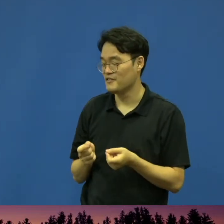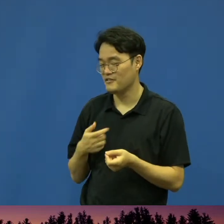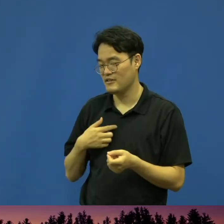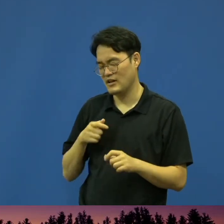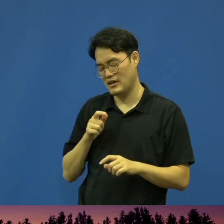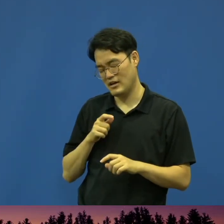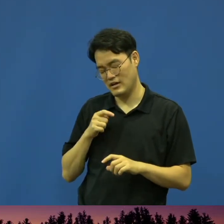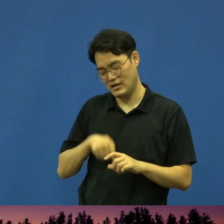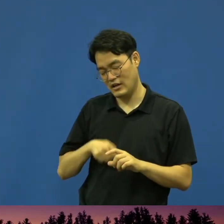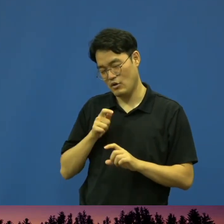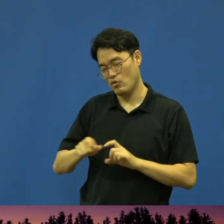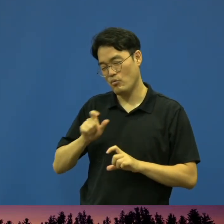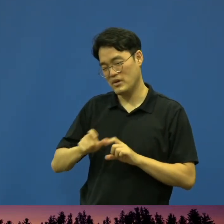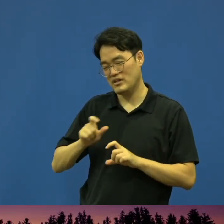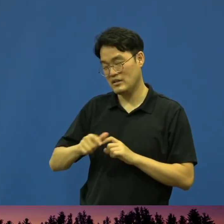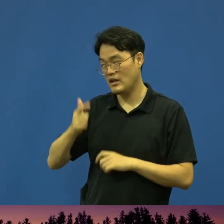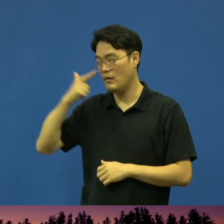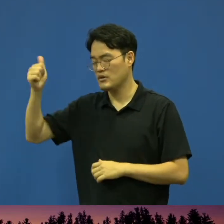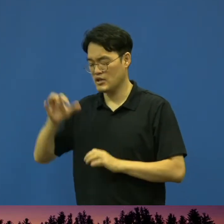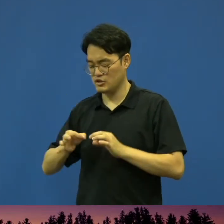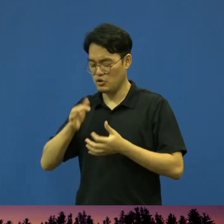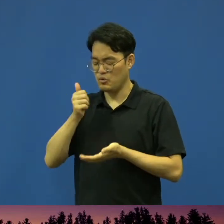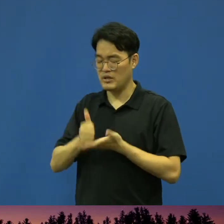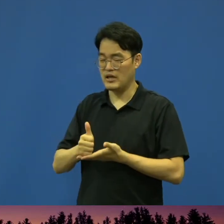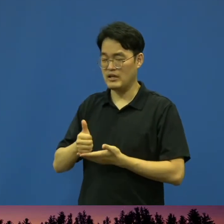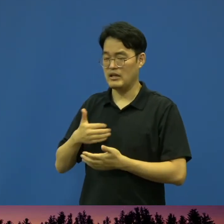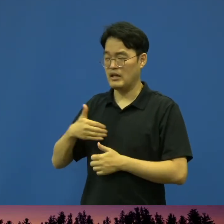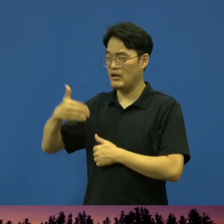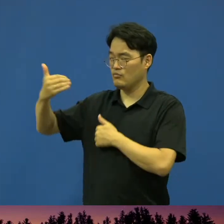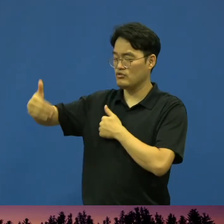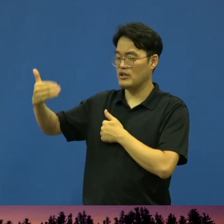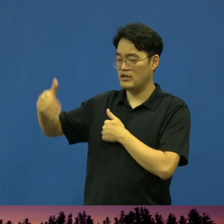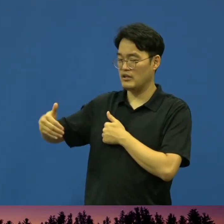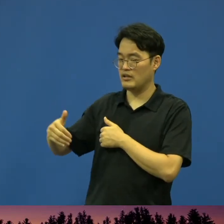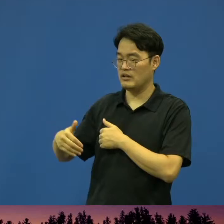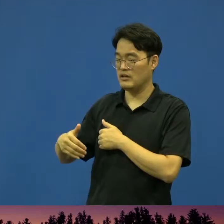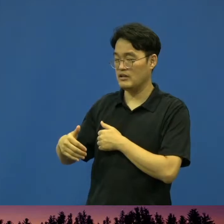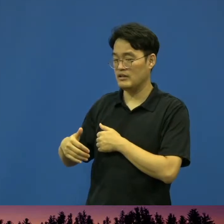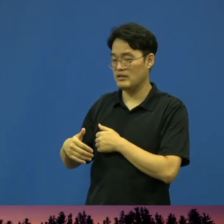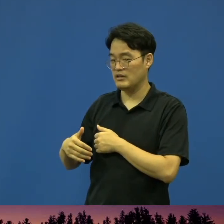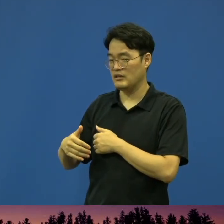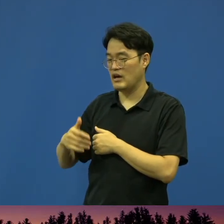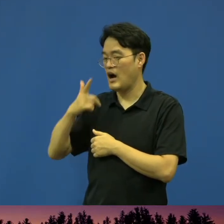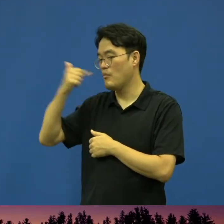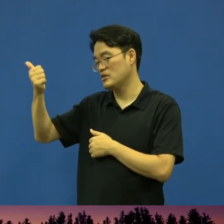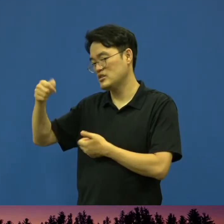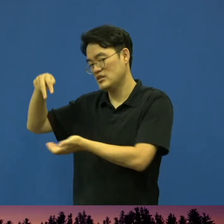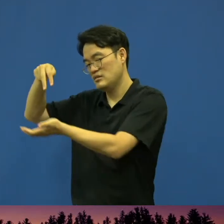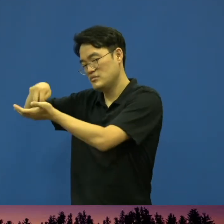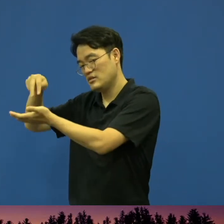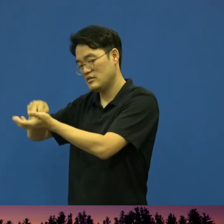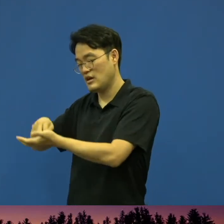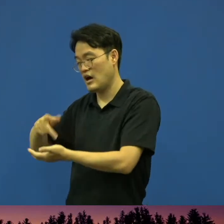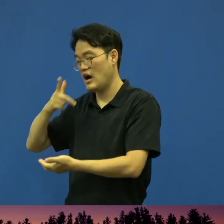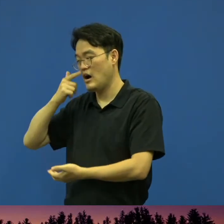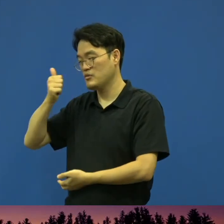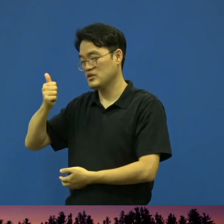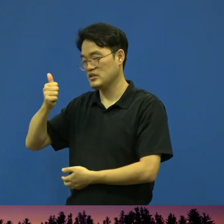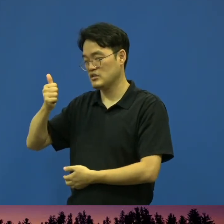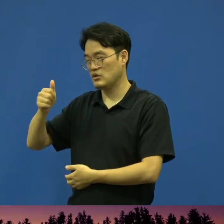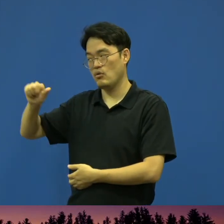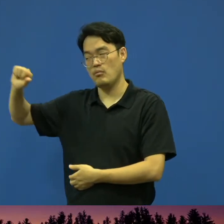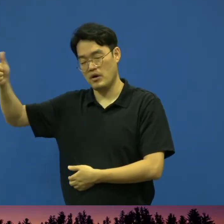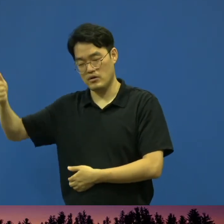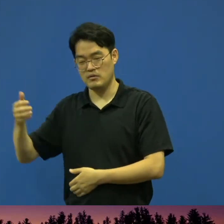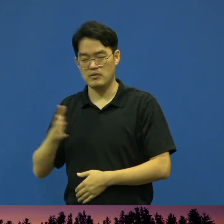있었겠어요. 아버지가 교육자인 저에게 당신과 분명히 다른 게 있을 거야, 아버지가 500원짜리가 됐다면 저는 적어도